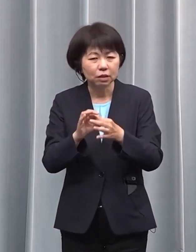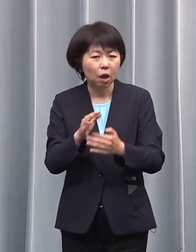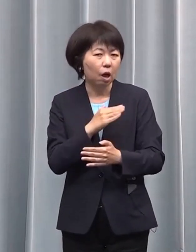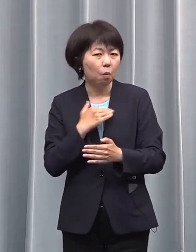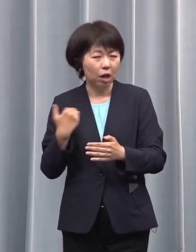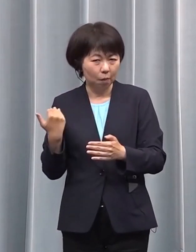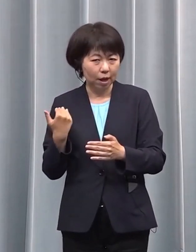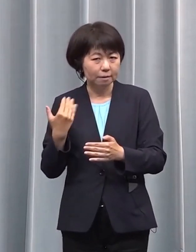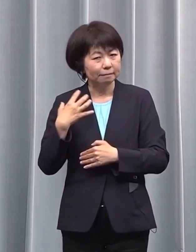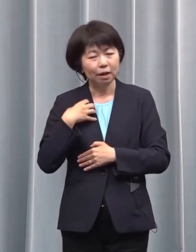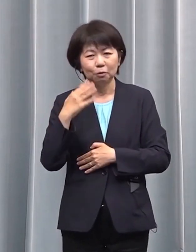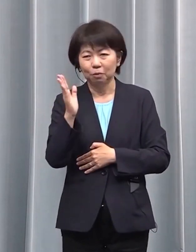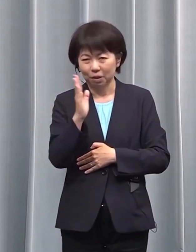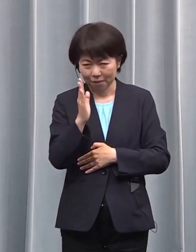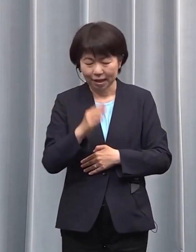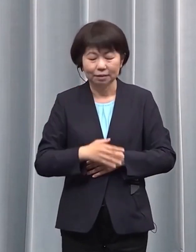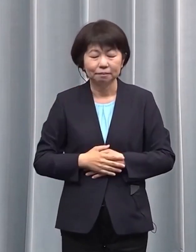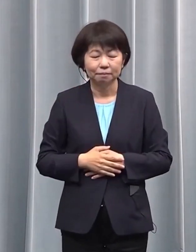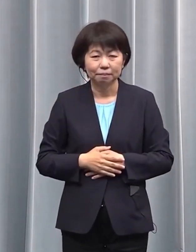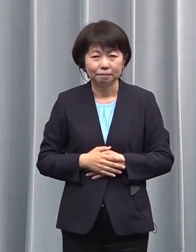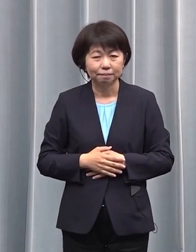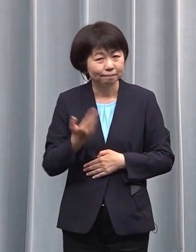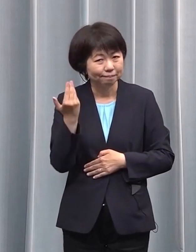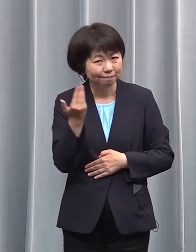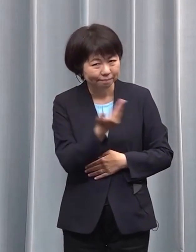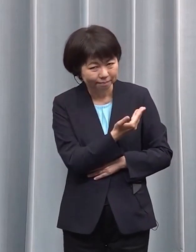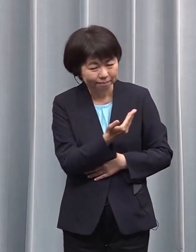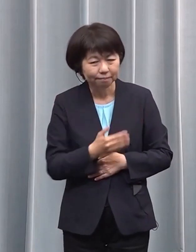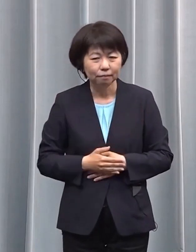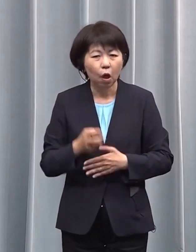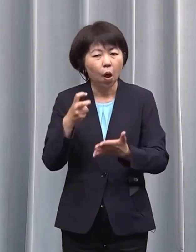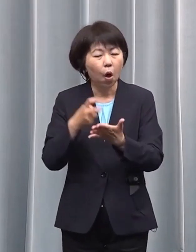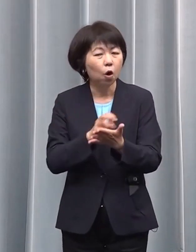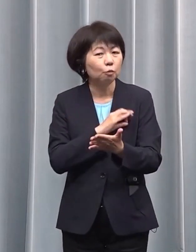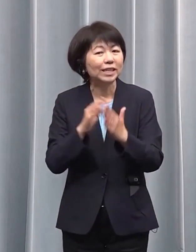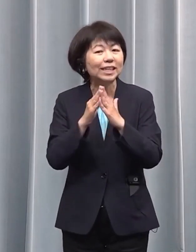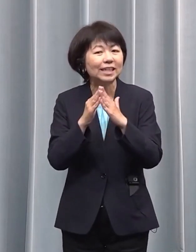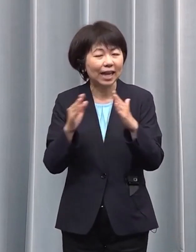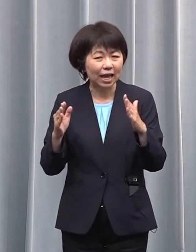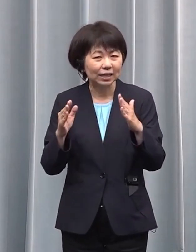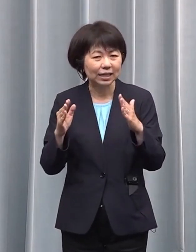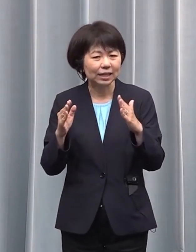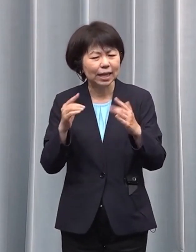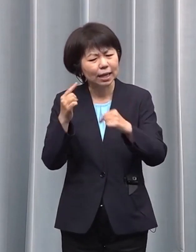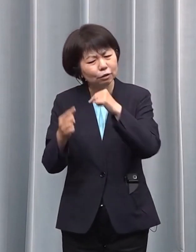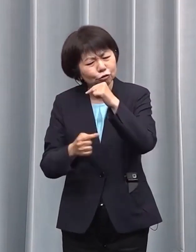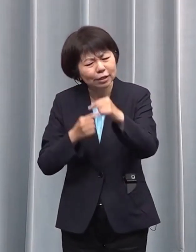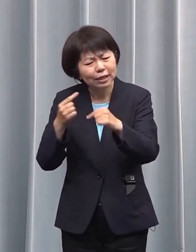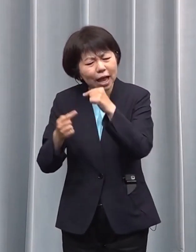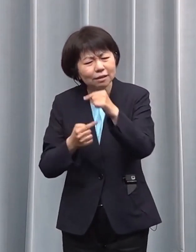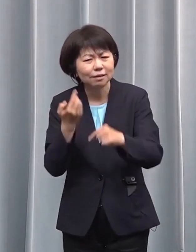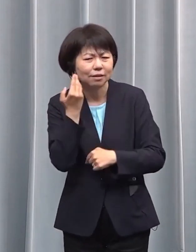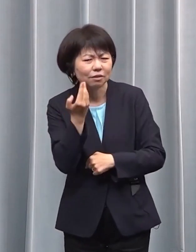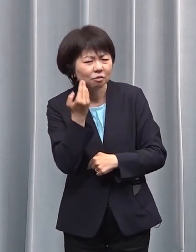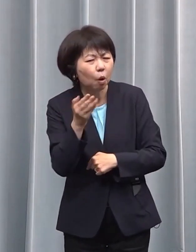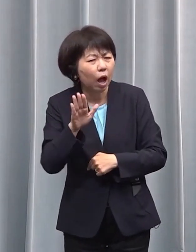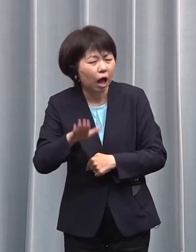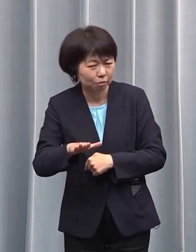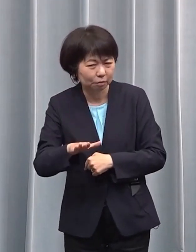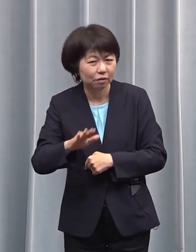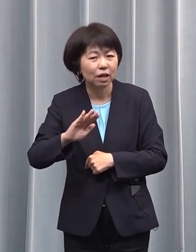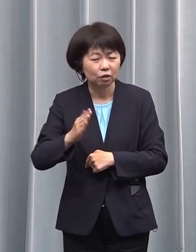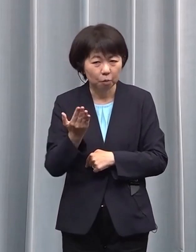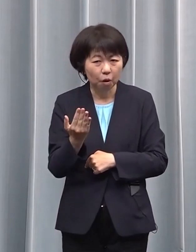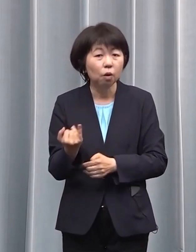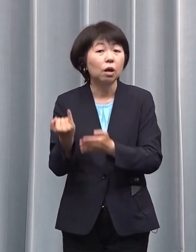関連で、これ法務委員会でたびたび大臣や西山次長には野党が追及してるんですが、この参与員が2021